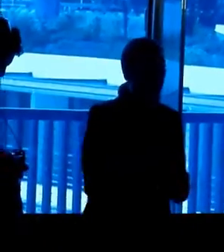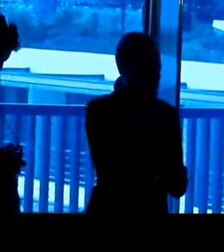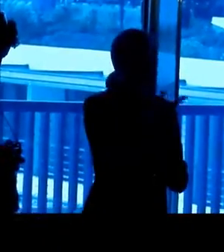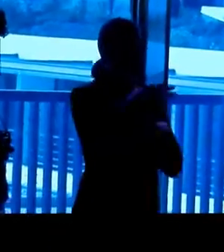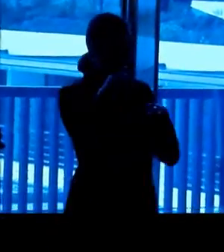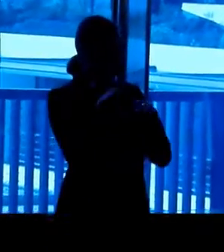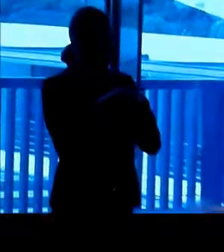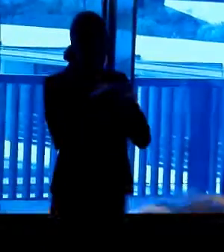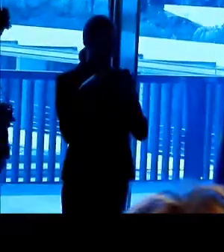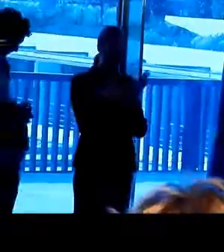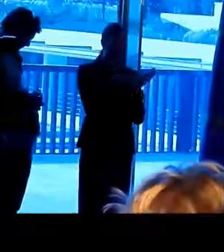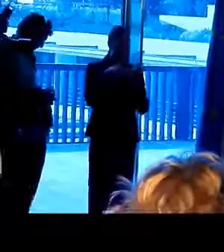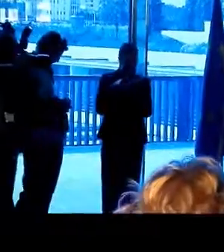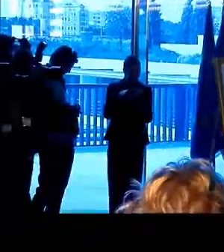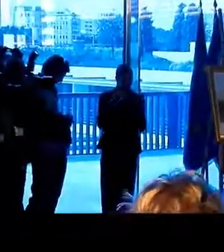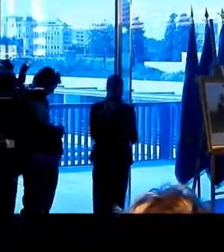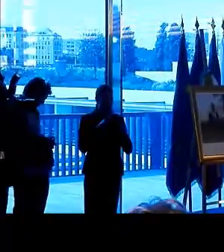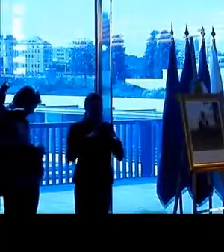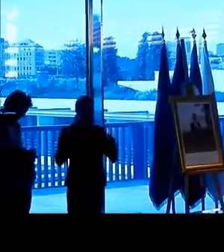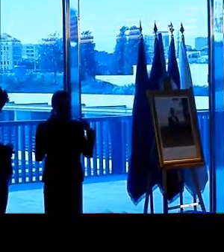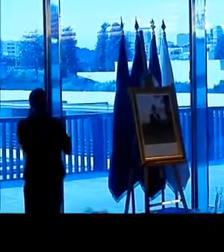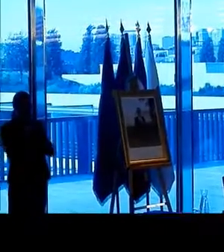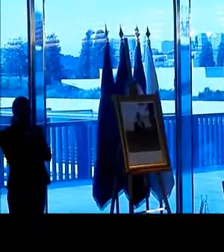mutuellement à une communauté de vie.